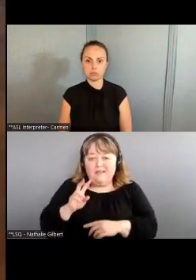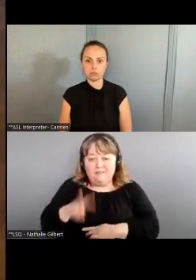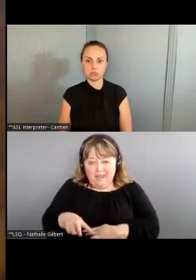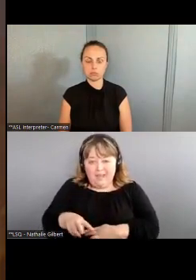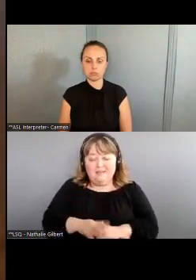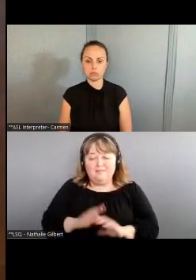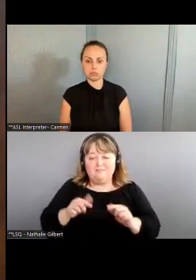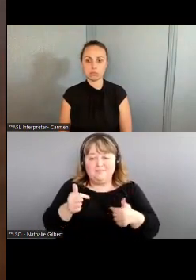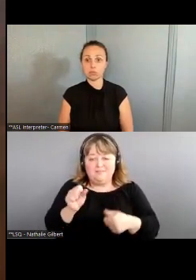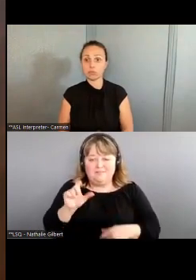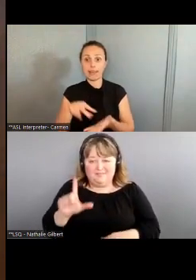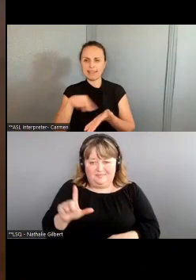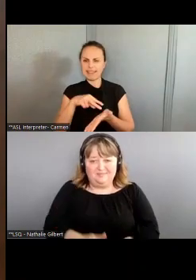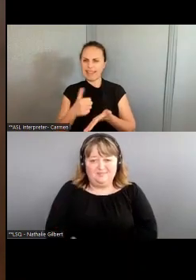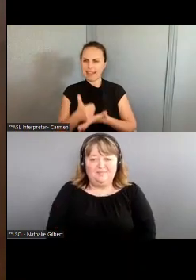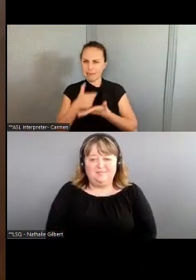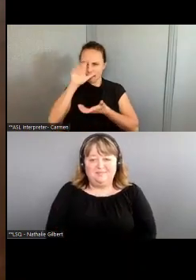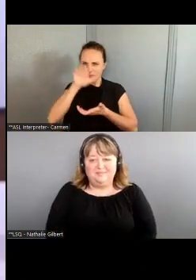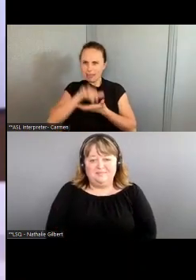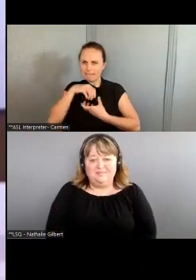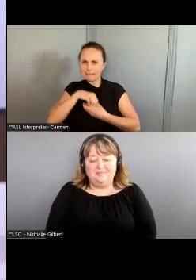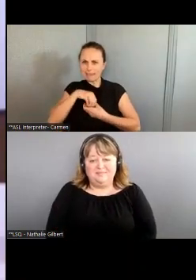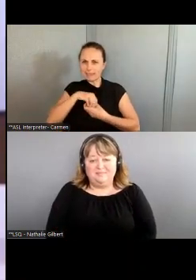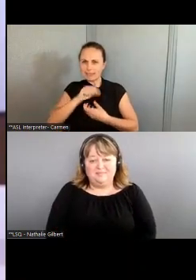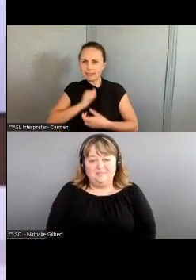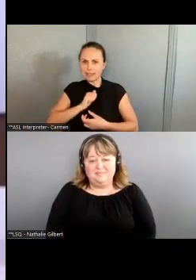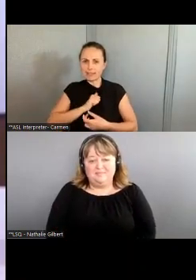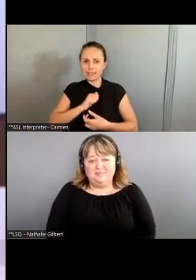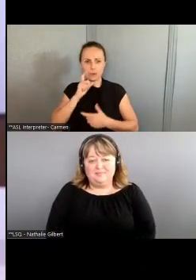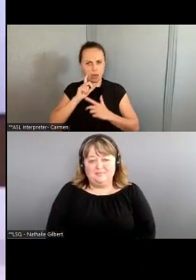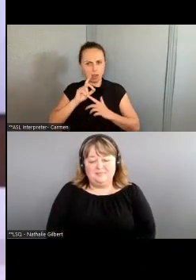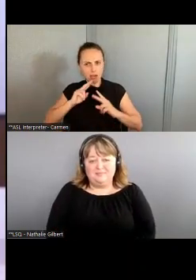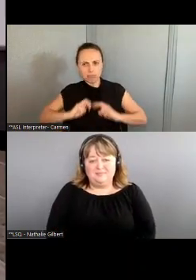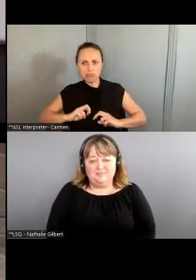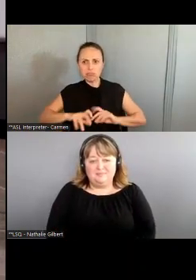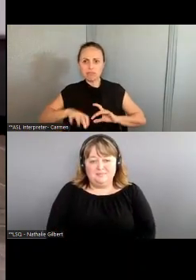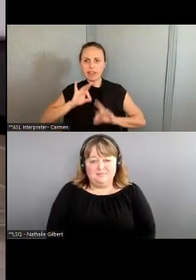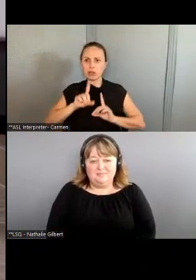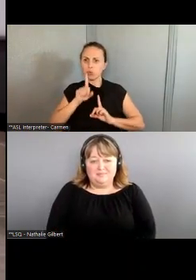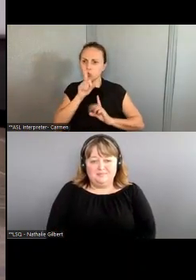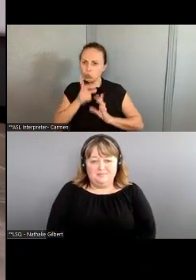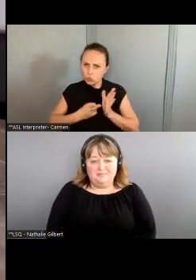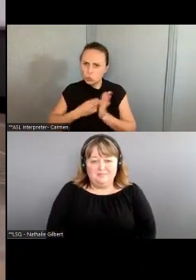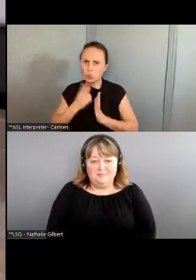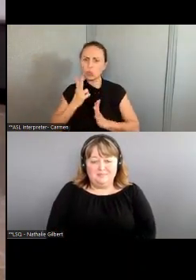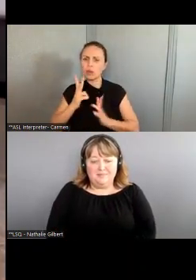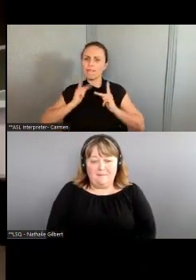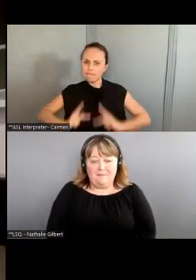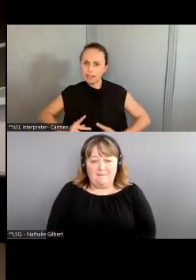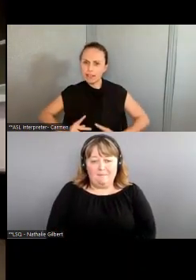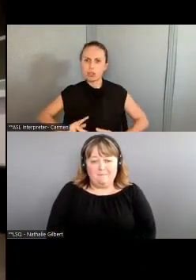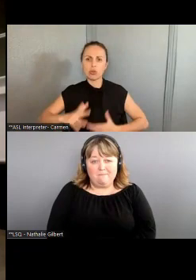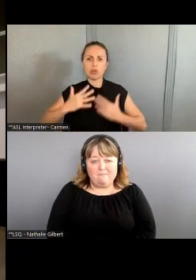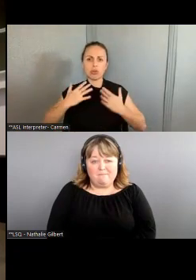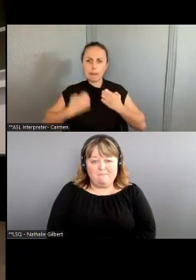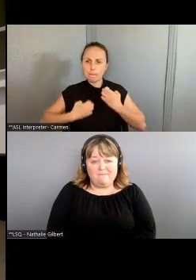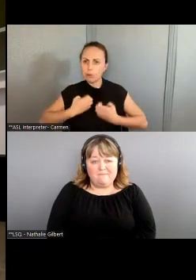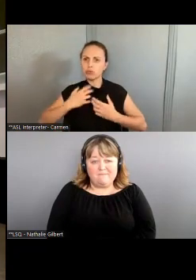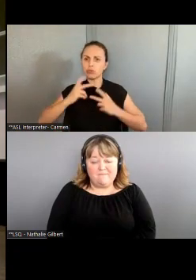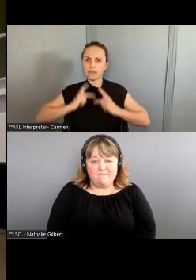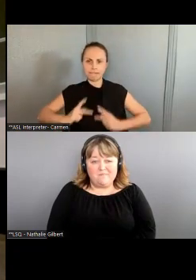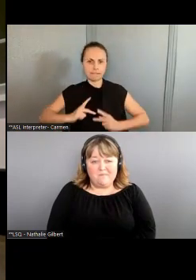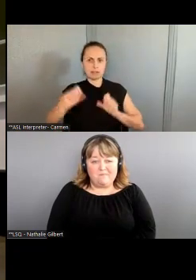in ourselves, and it is in those moments that we discover and expand our true physical, emotional, and spiritual potential.